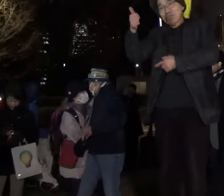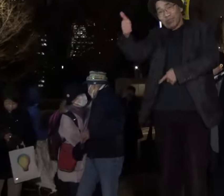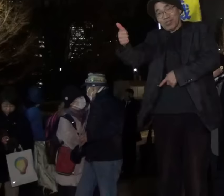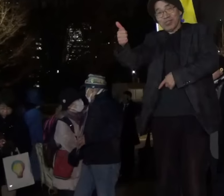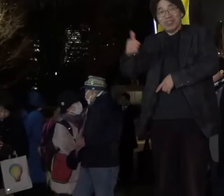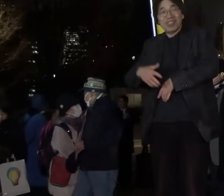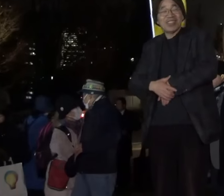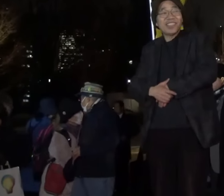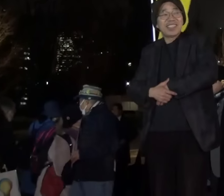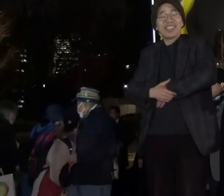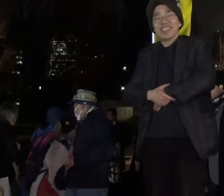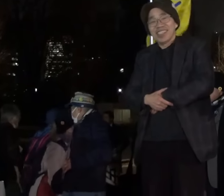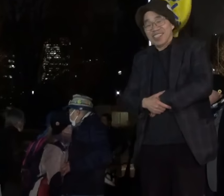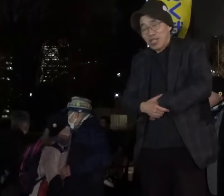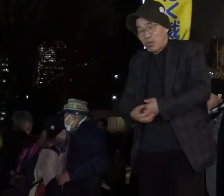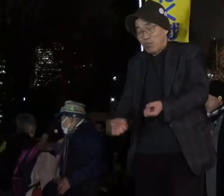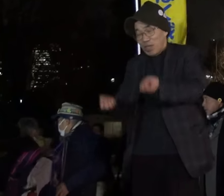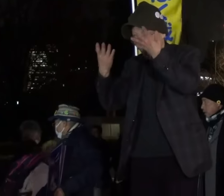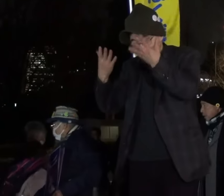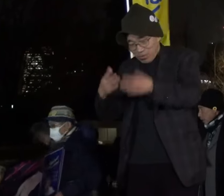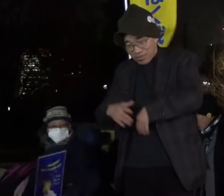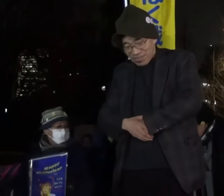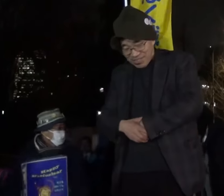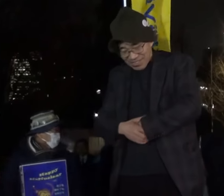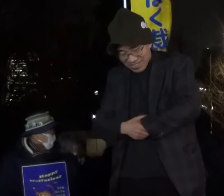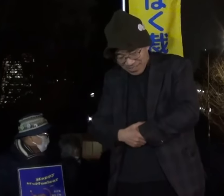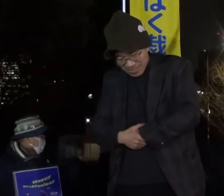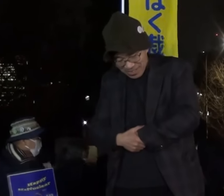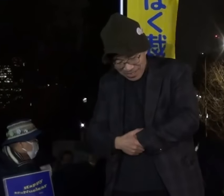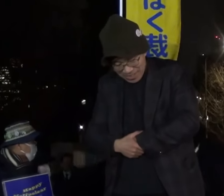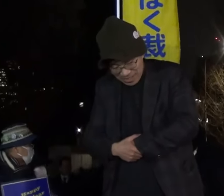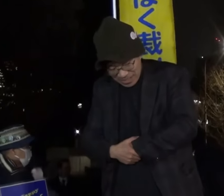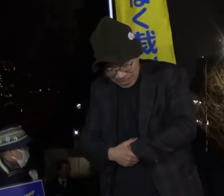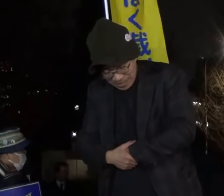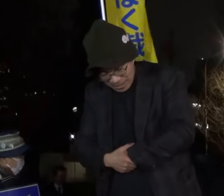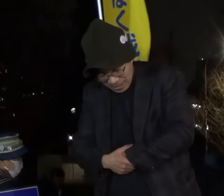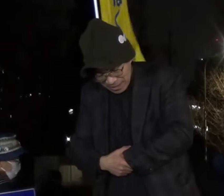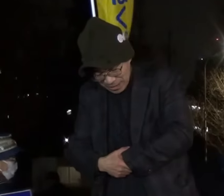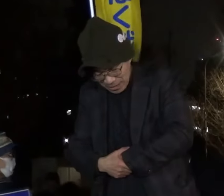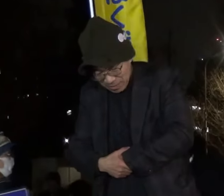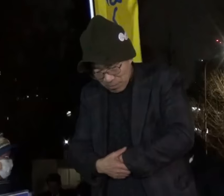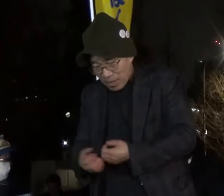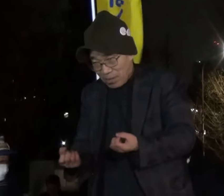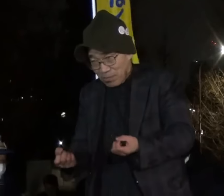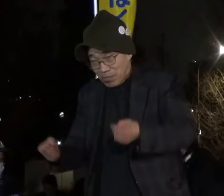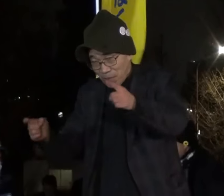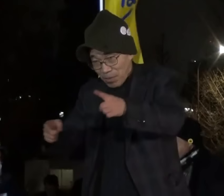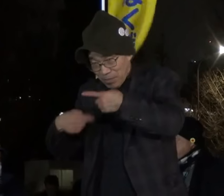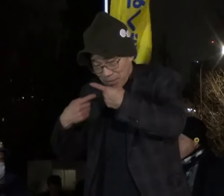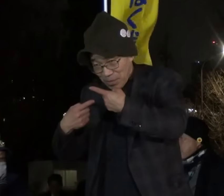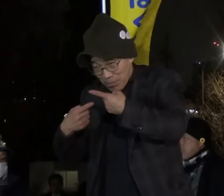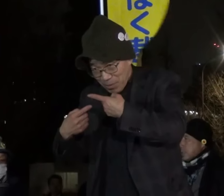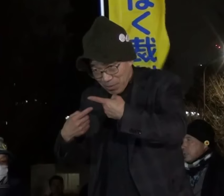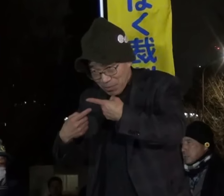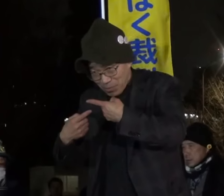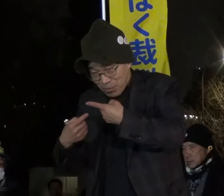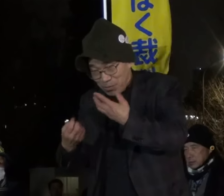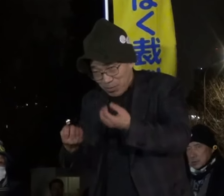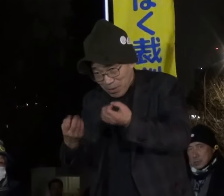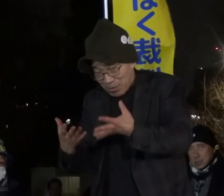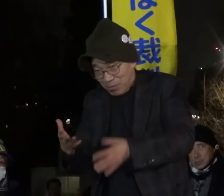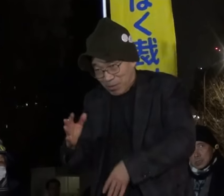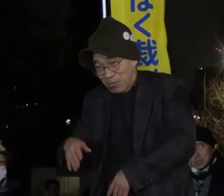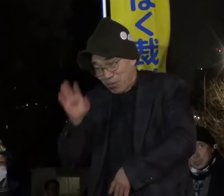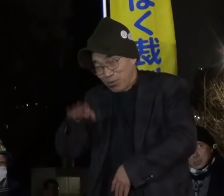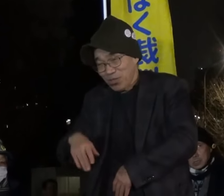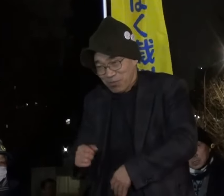ユー、おめでとう、お願いします。 まあ、新年明けましてはもう15日になったんで、あれなんで寒中